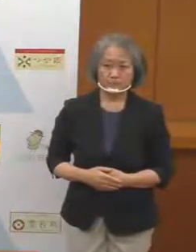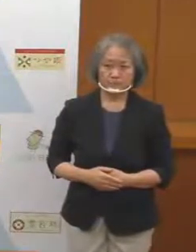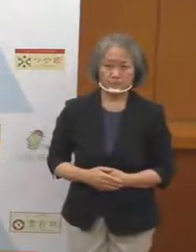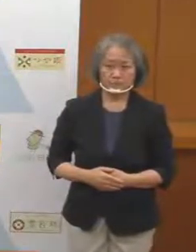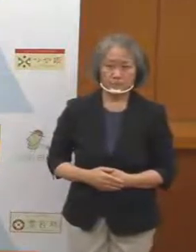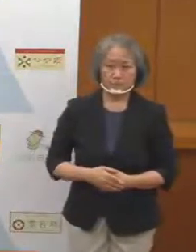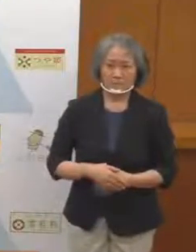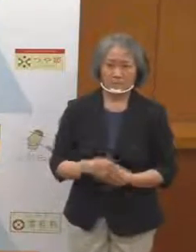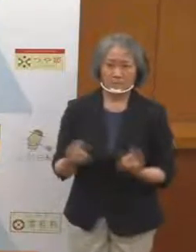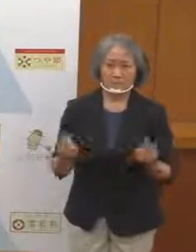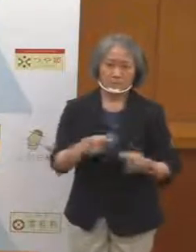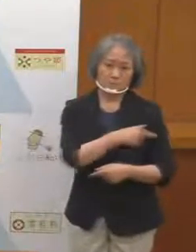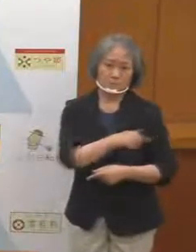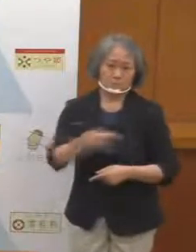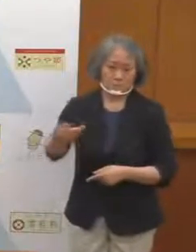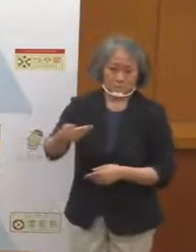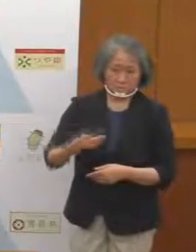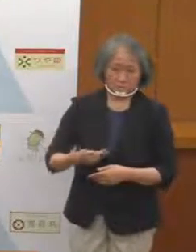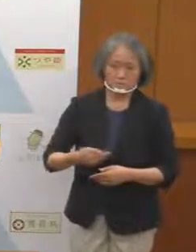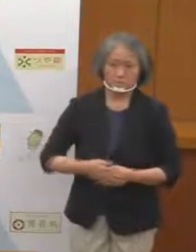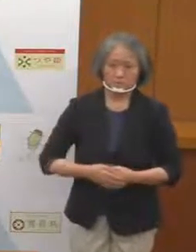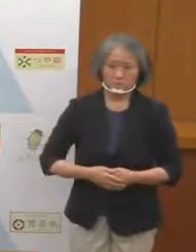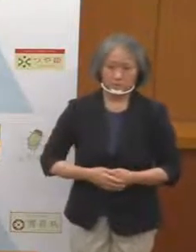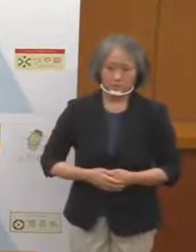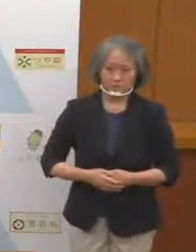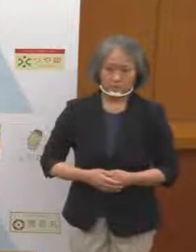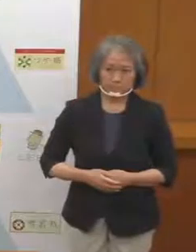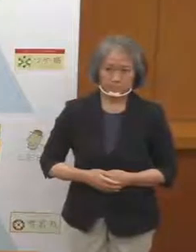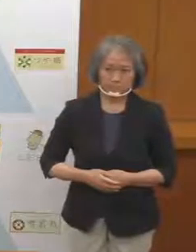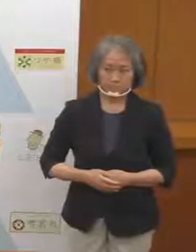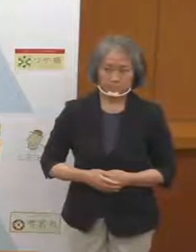わかりました a 棟あ